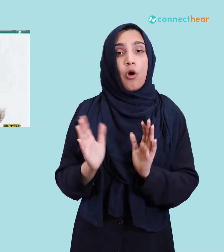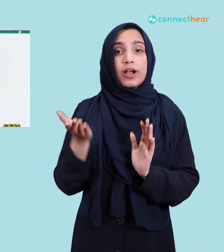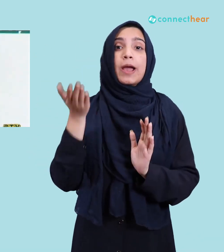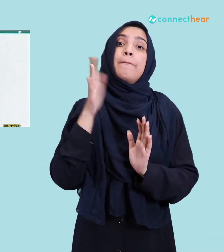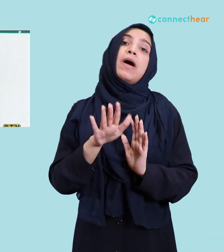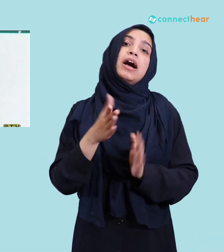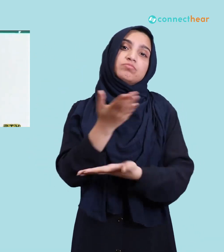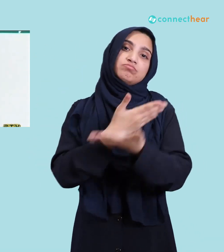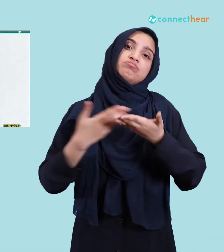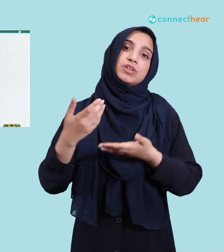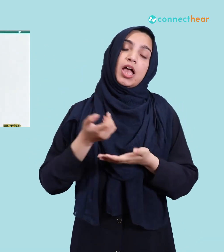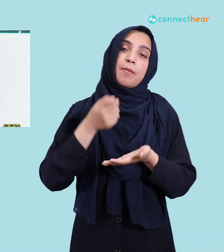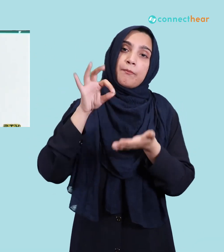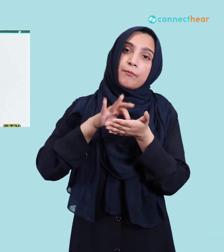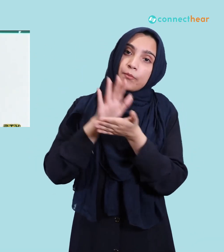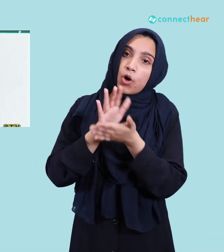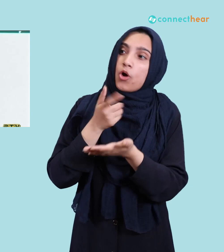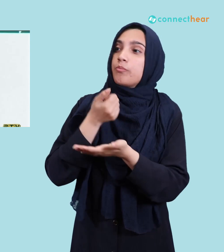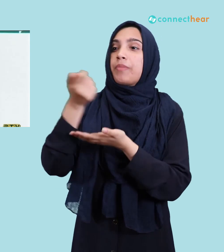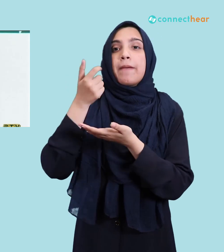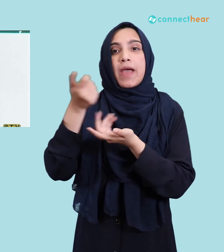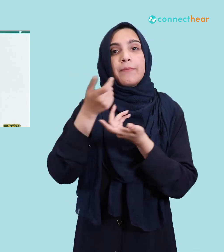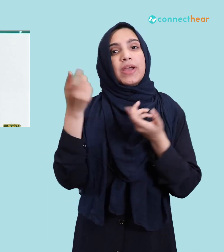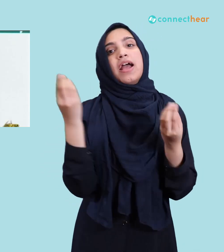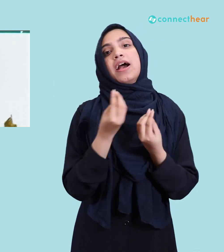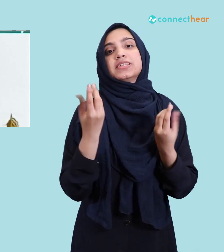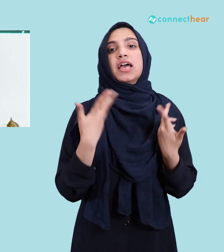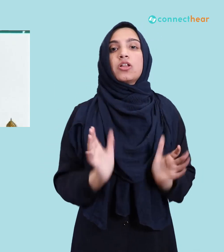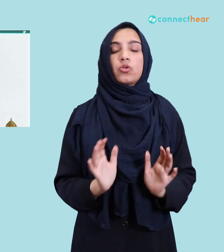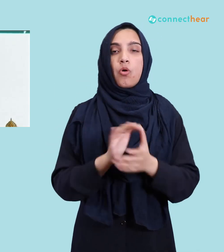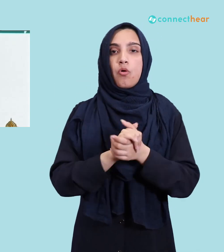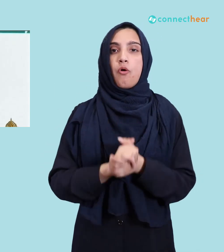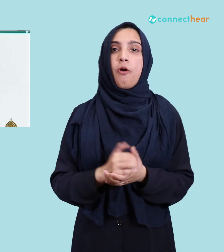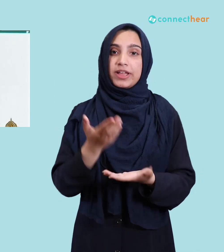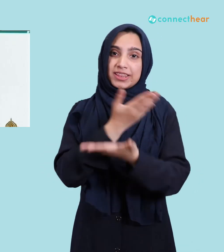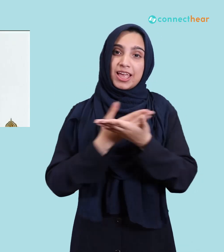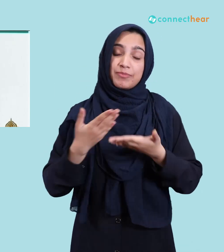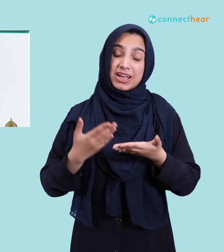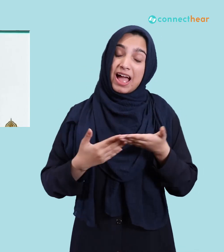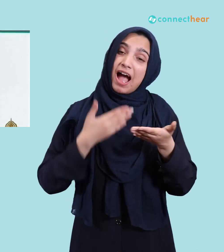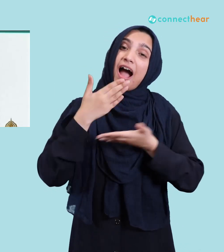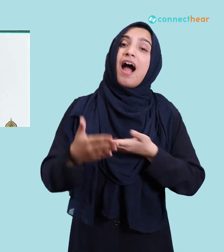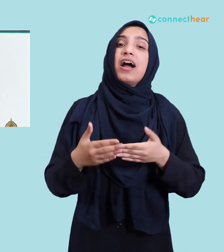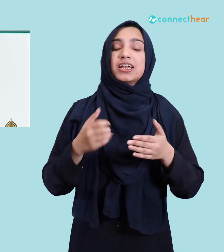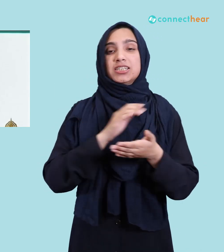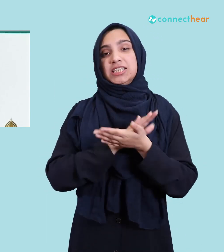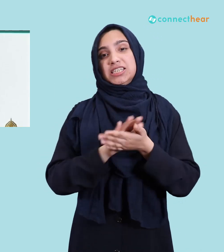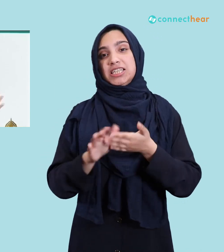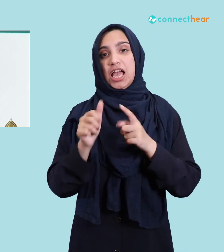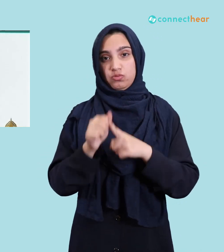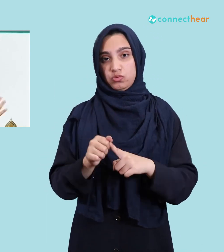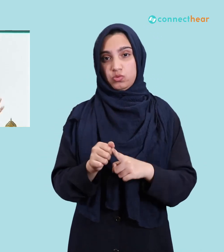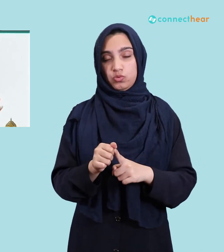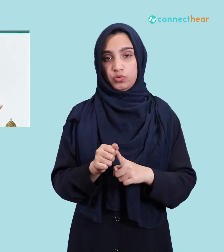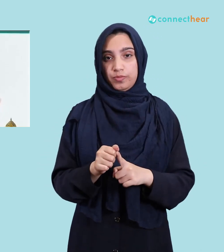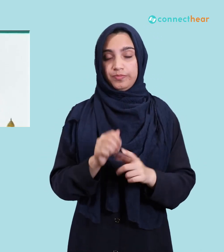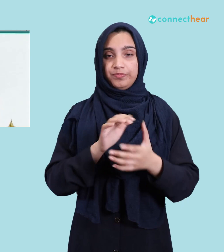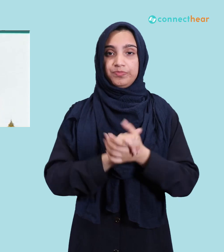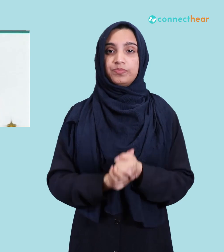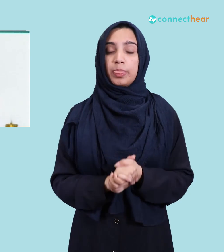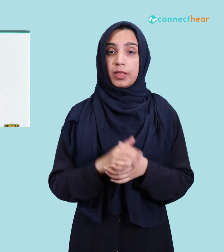کر گئے تھے اپنے جو لائبلٹیز تھی. اور ڈیفالٹ کا مطلب یہ، تاکہ لوگوں کو سمجھ آ